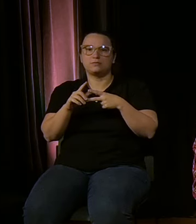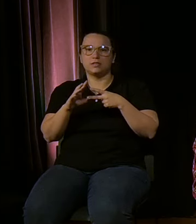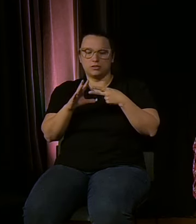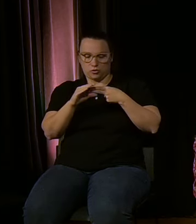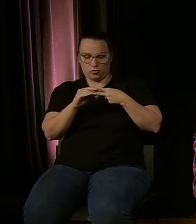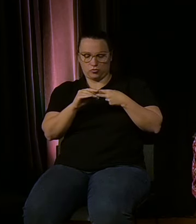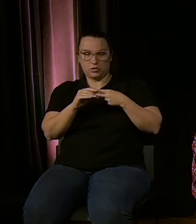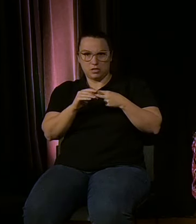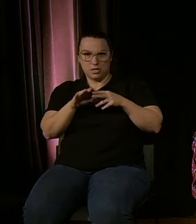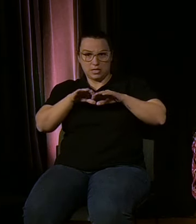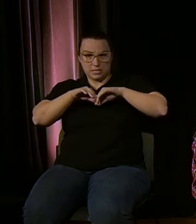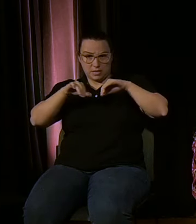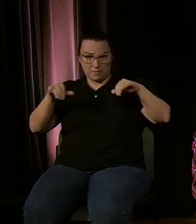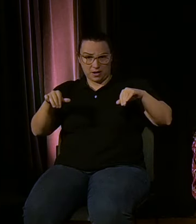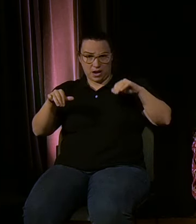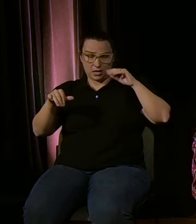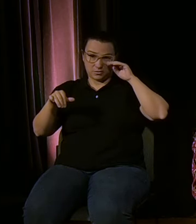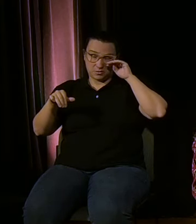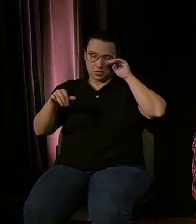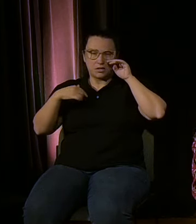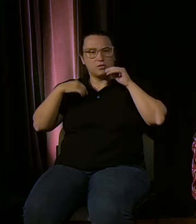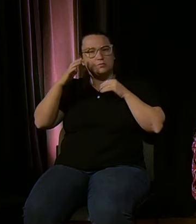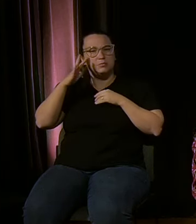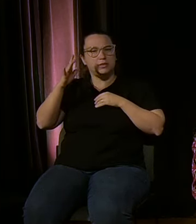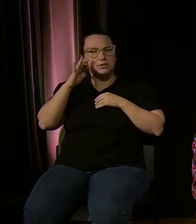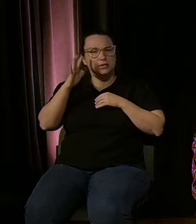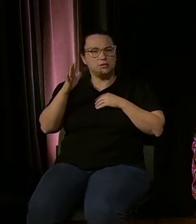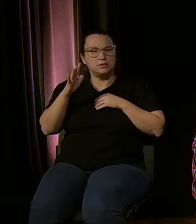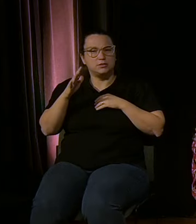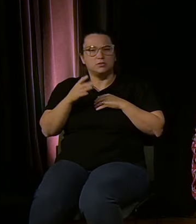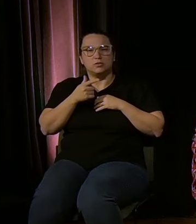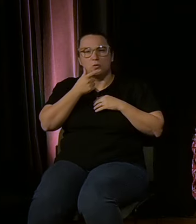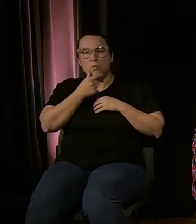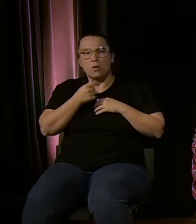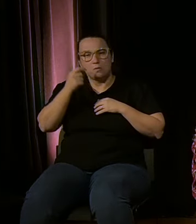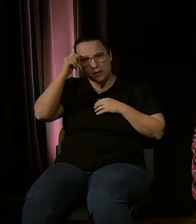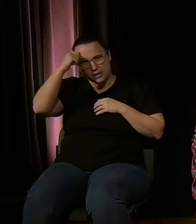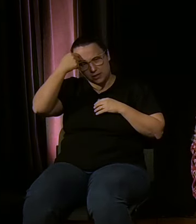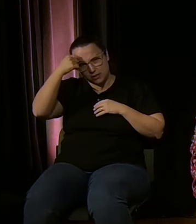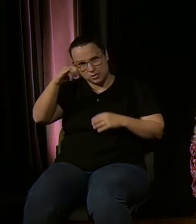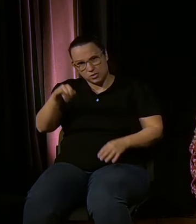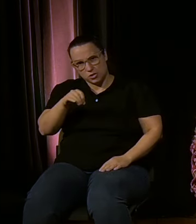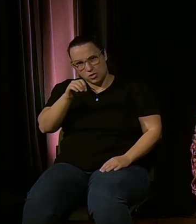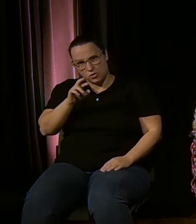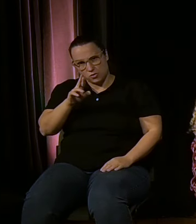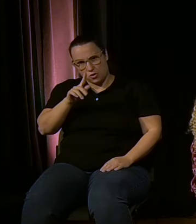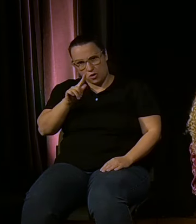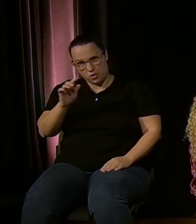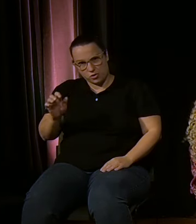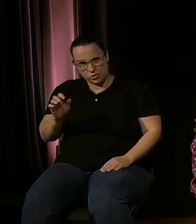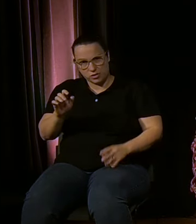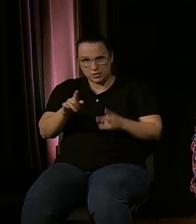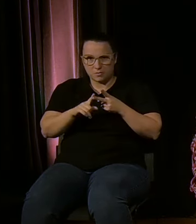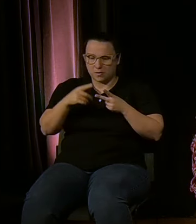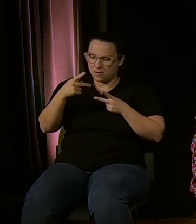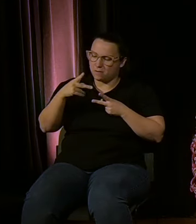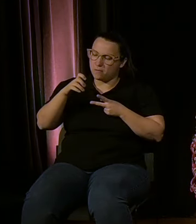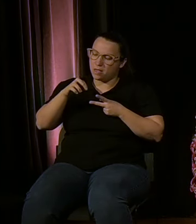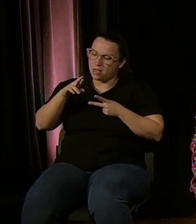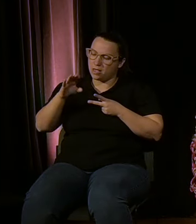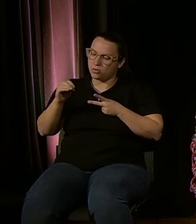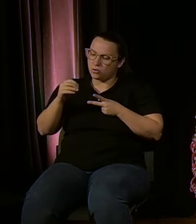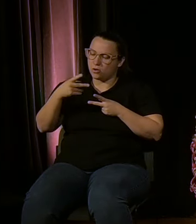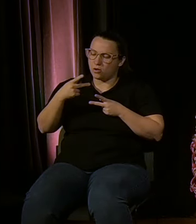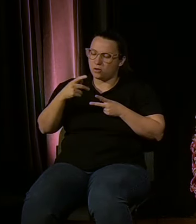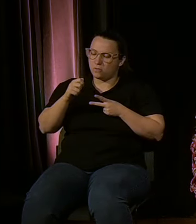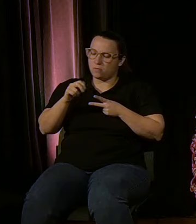dois juntos, eu fiquei pensando muito também nessa relação desse homem negro, Jorge Ben, que, enfim, também é Pedro Paulo, que não é